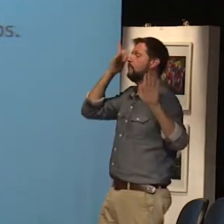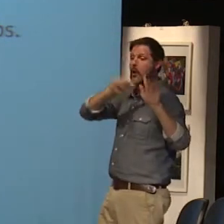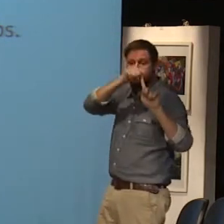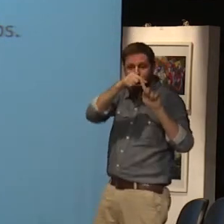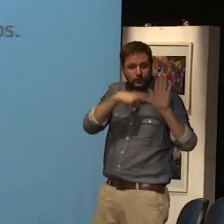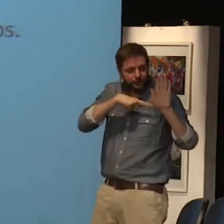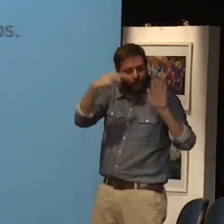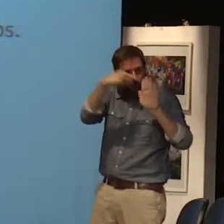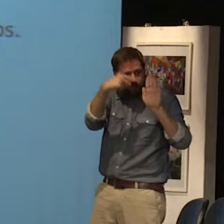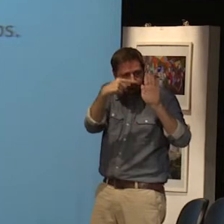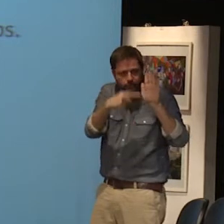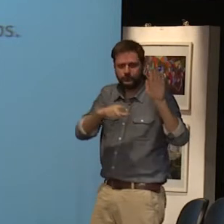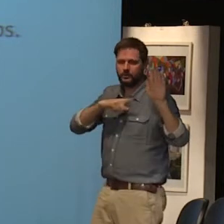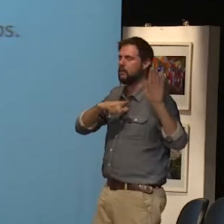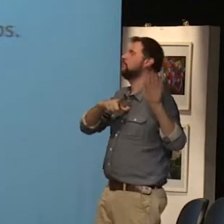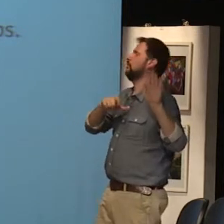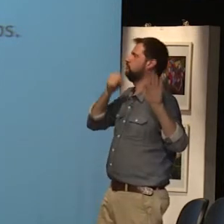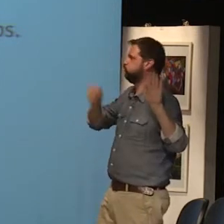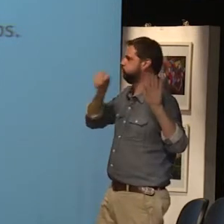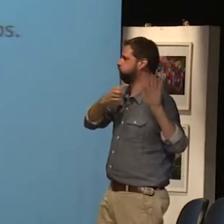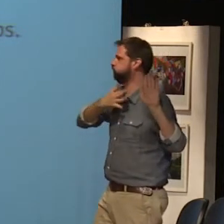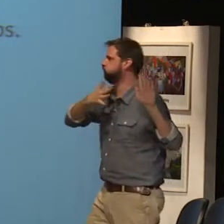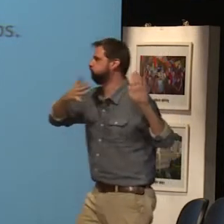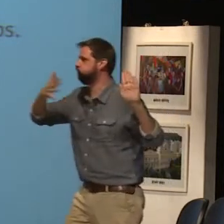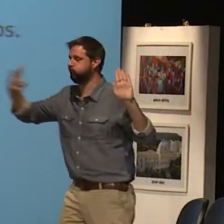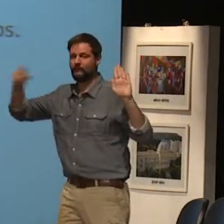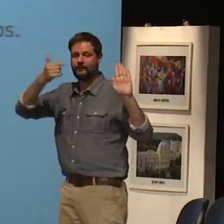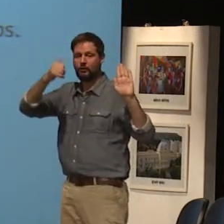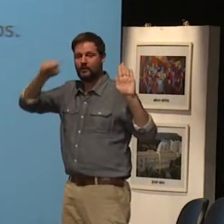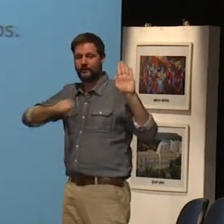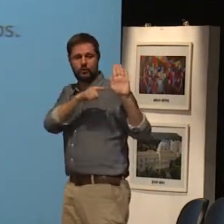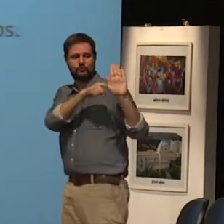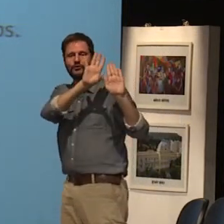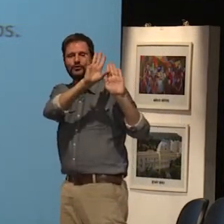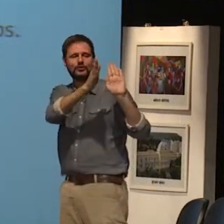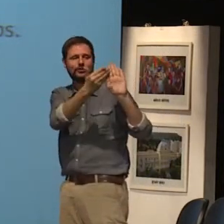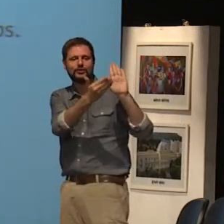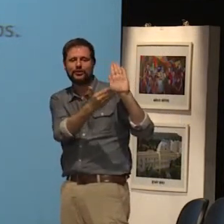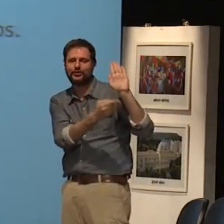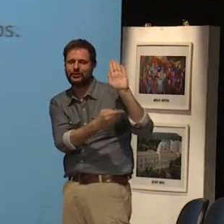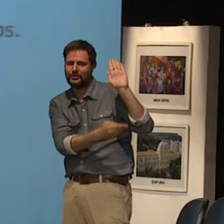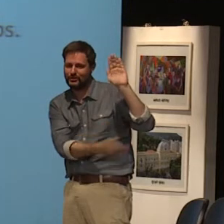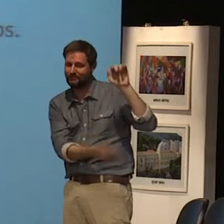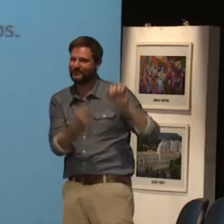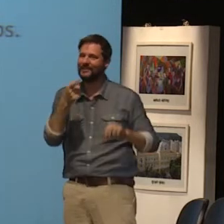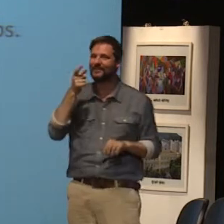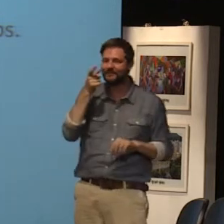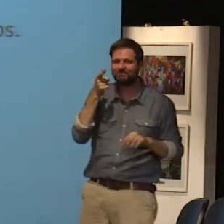querer do surdo, né, algo que está ali explicitamente, e vem fazendo dessa